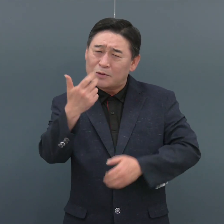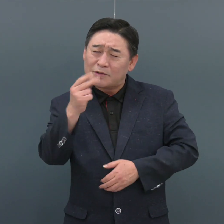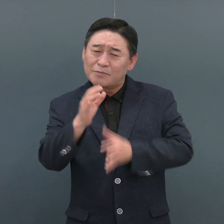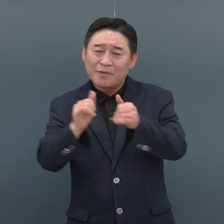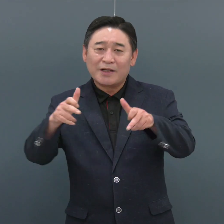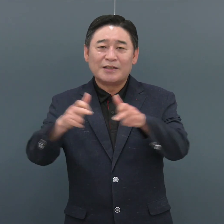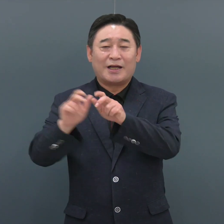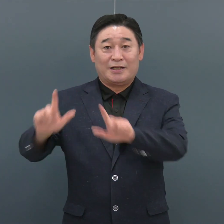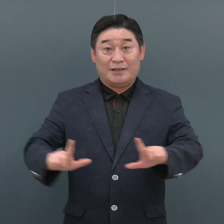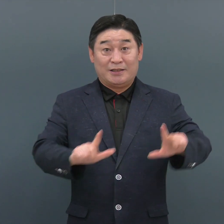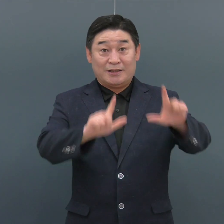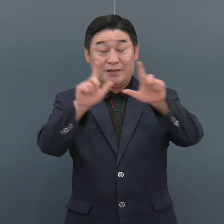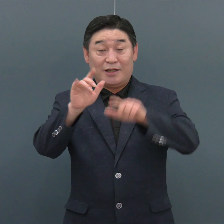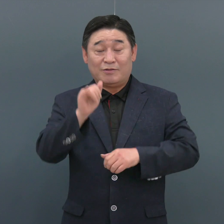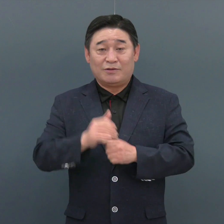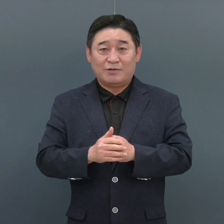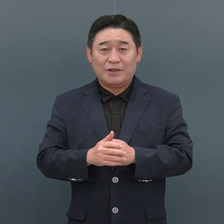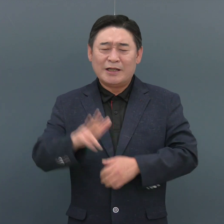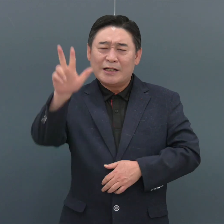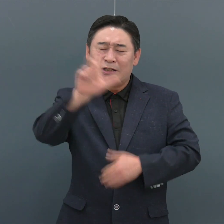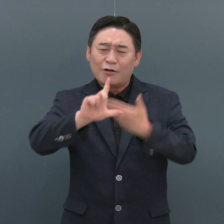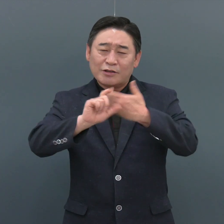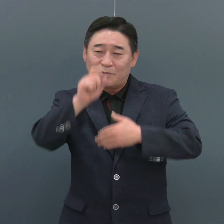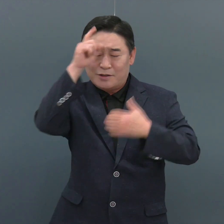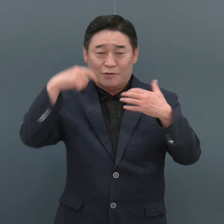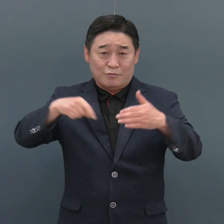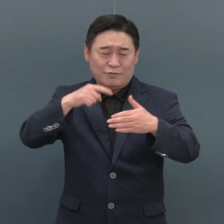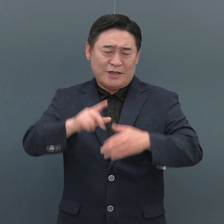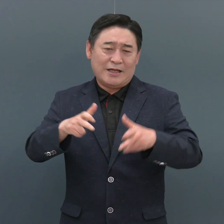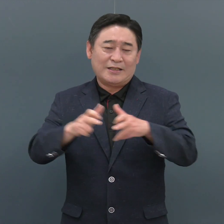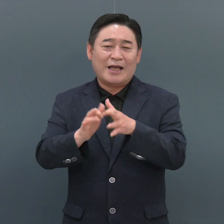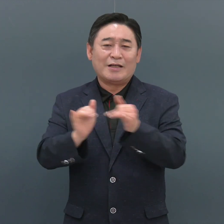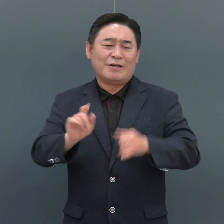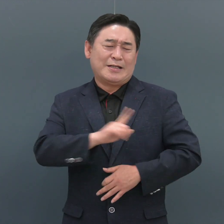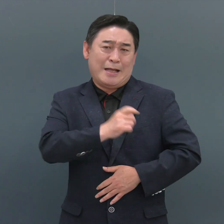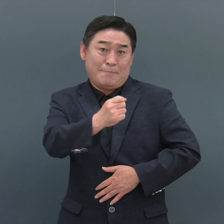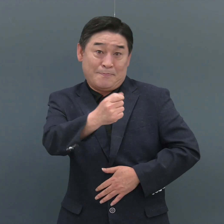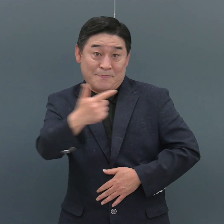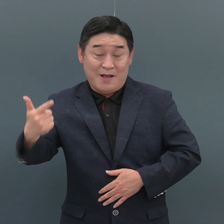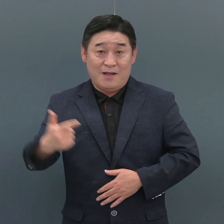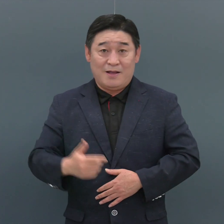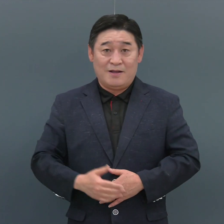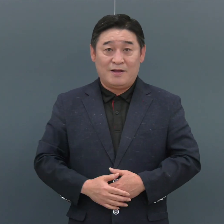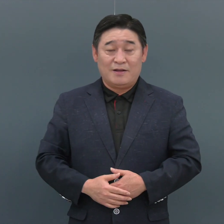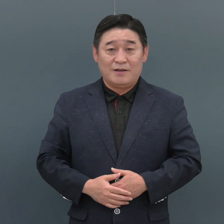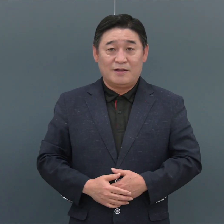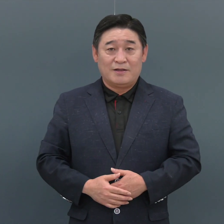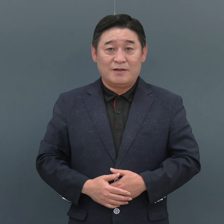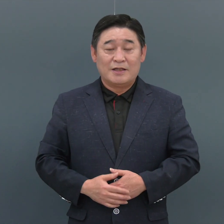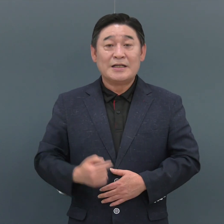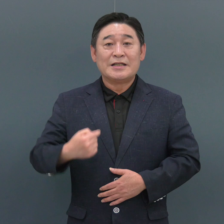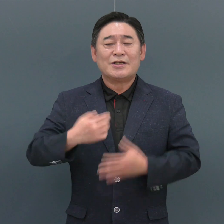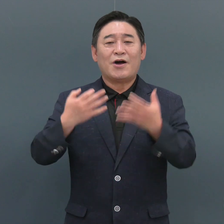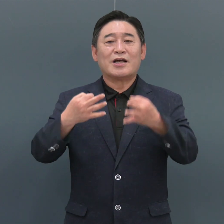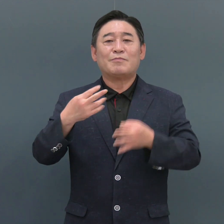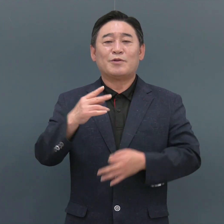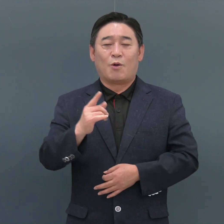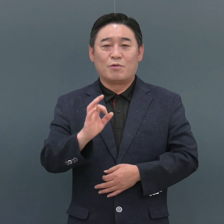장애인이 거주하고 계십니다. 전국 광역 지방정부 중 장애인 인구가 가장 많습니다. 저 김동연이